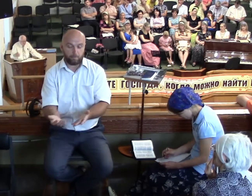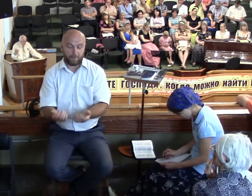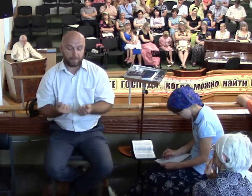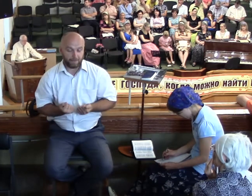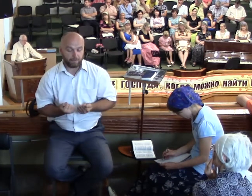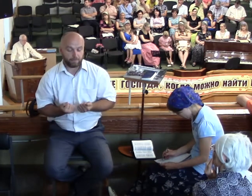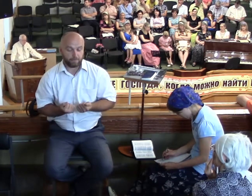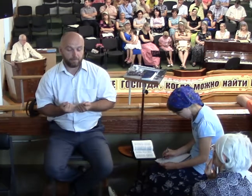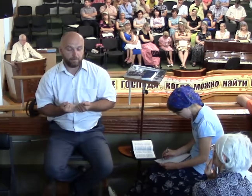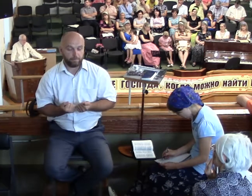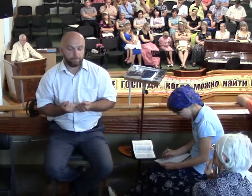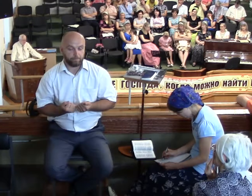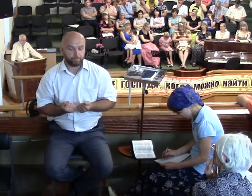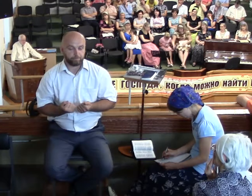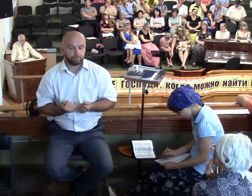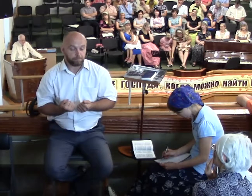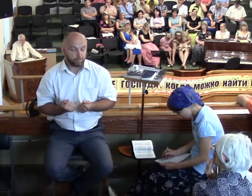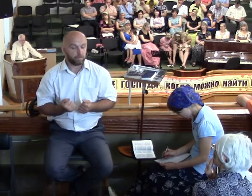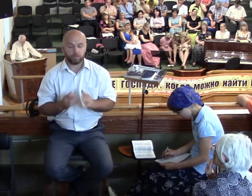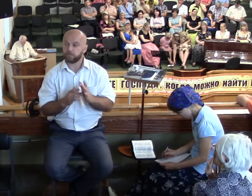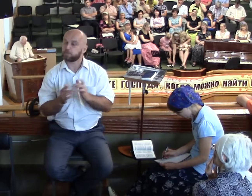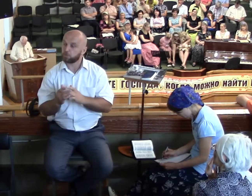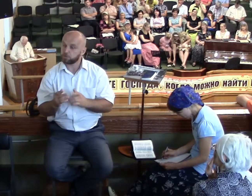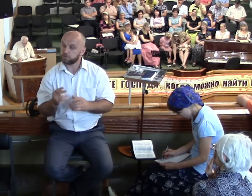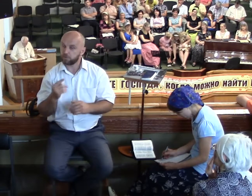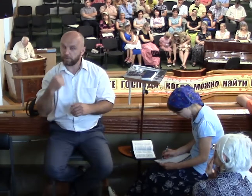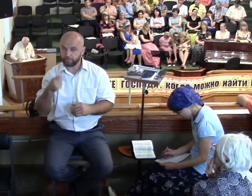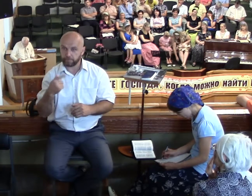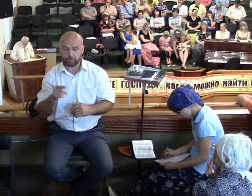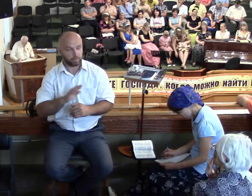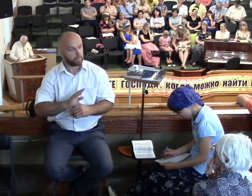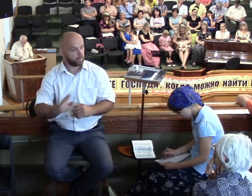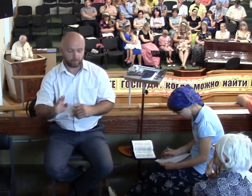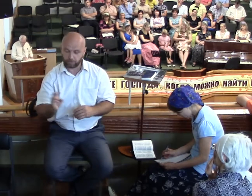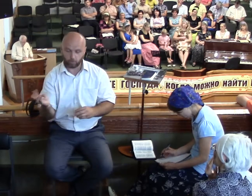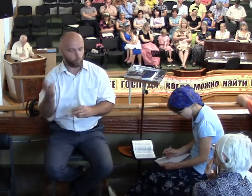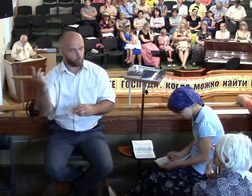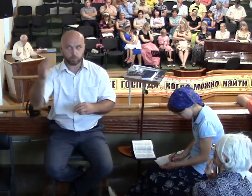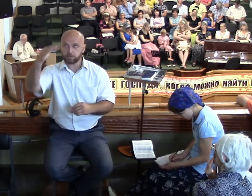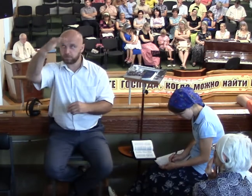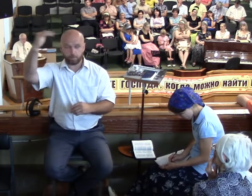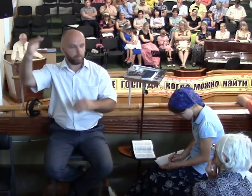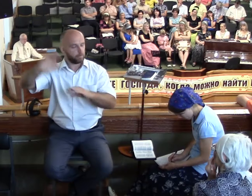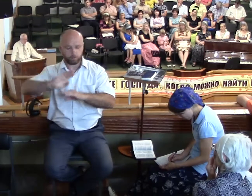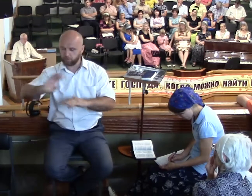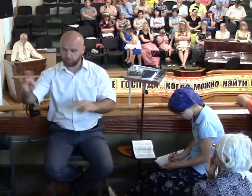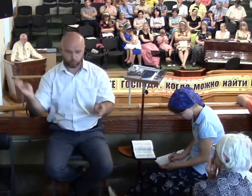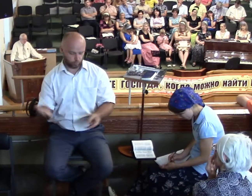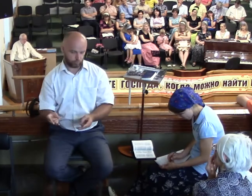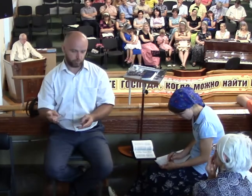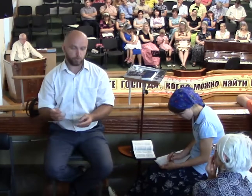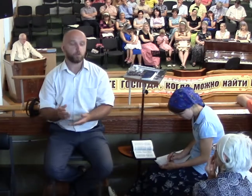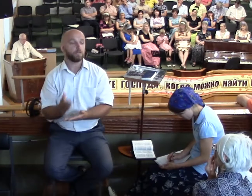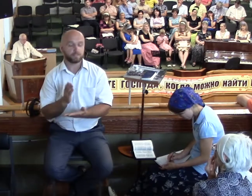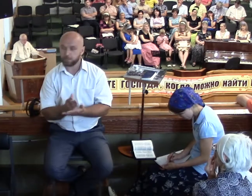а их нужно было любить. Тогда, когда мы имеем много примеров в